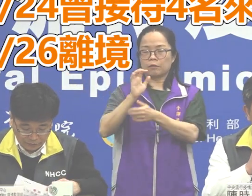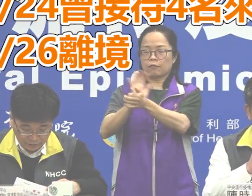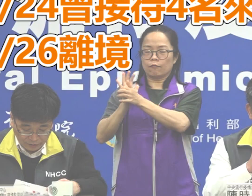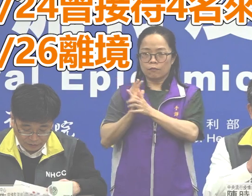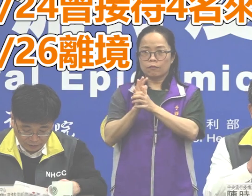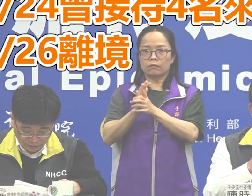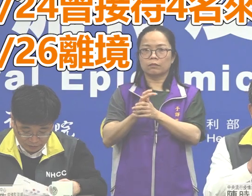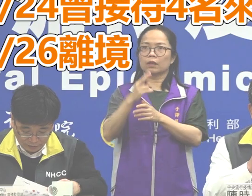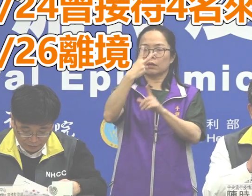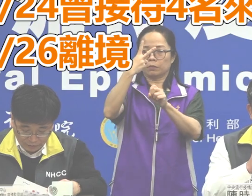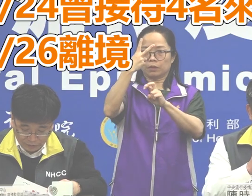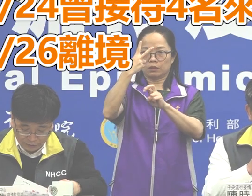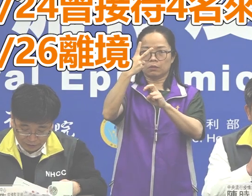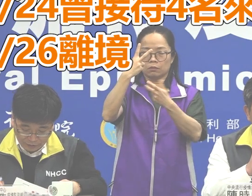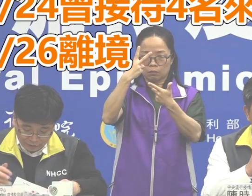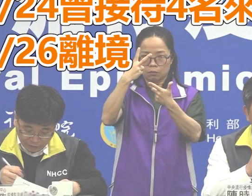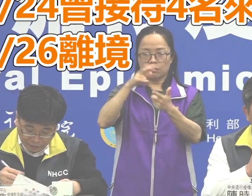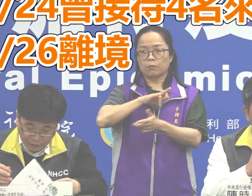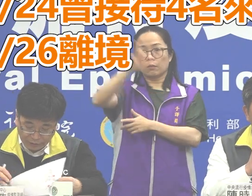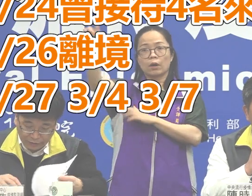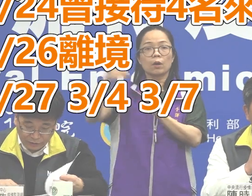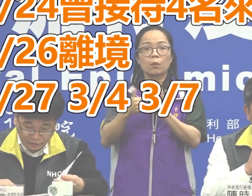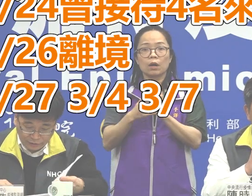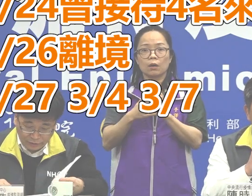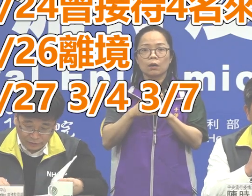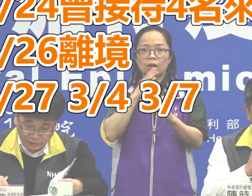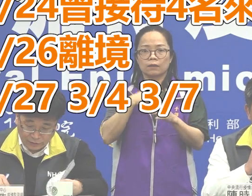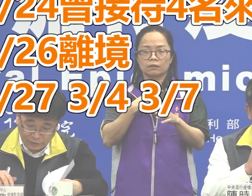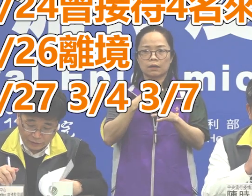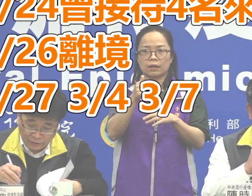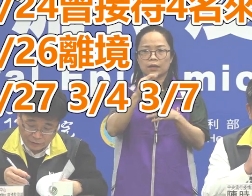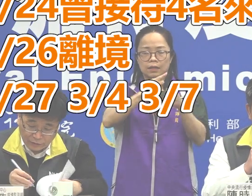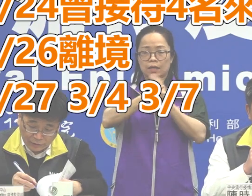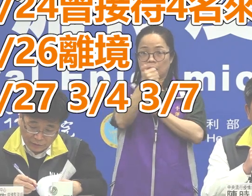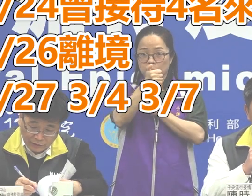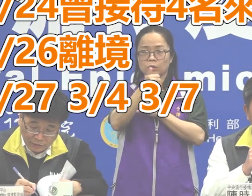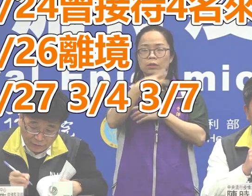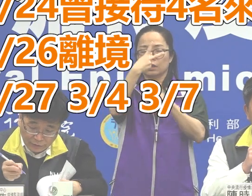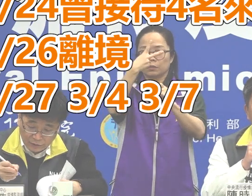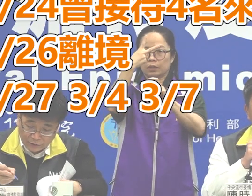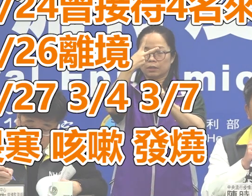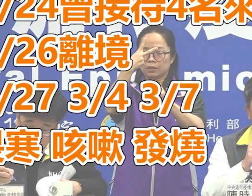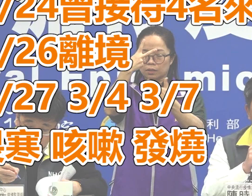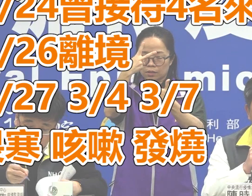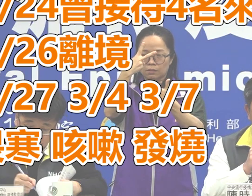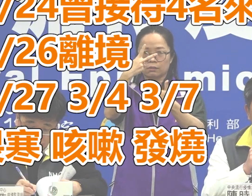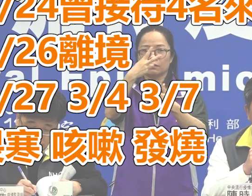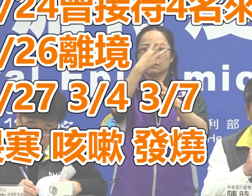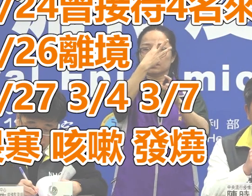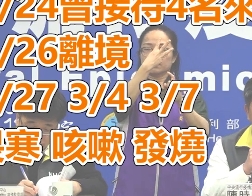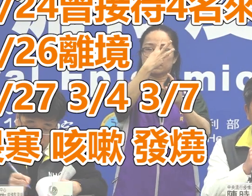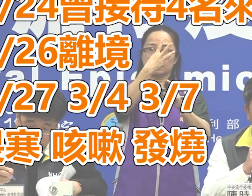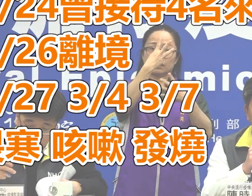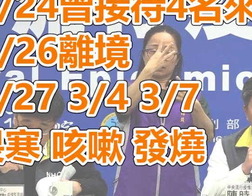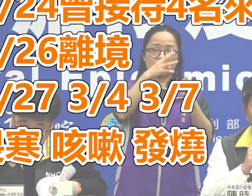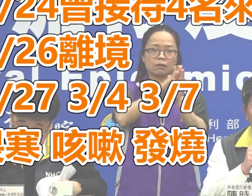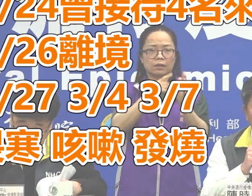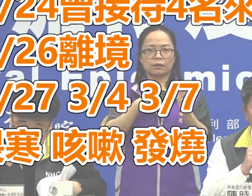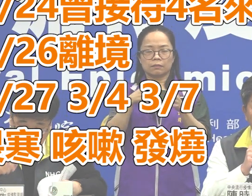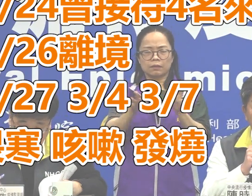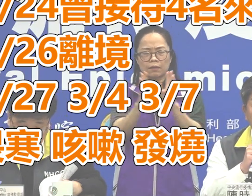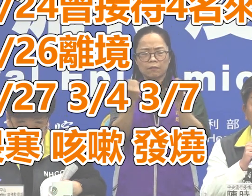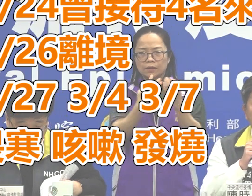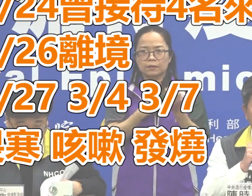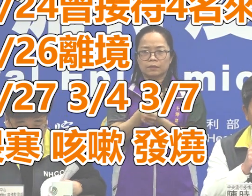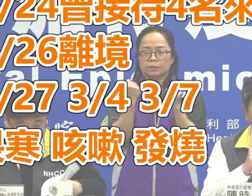2月26日离境。那案五十于2月27日、3月4号、7号陆续出现畏寒、